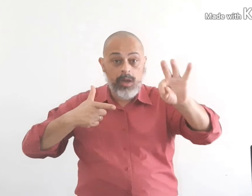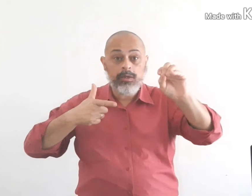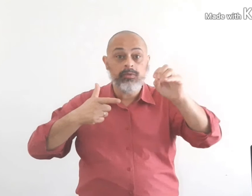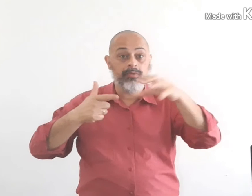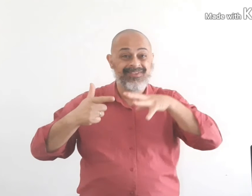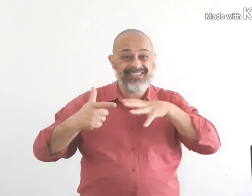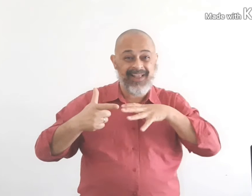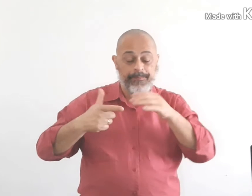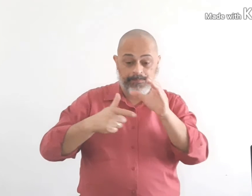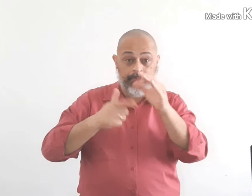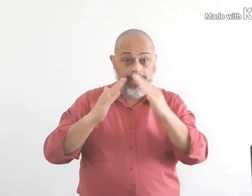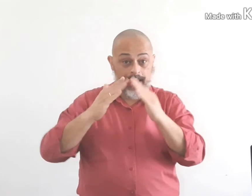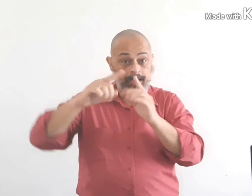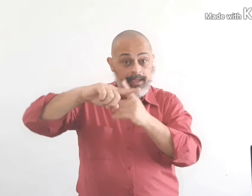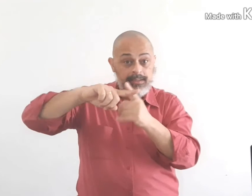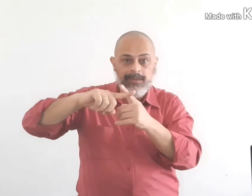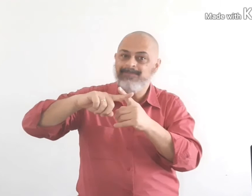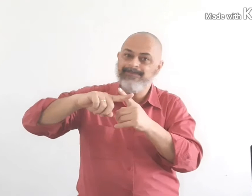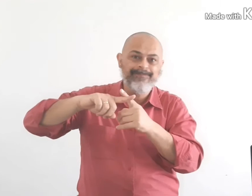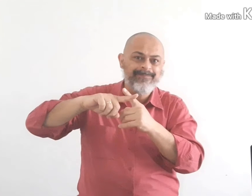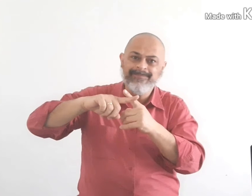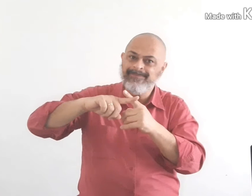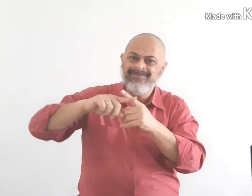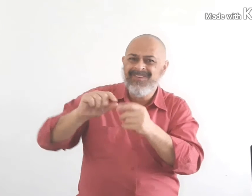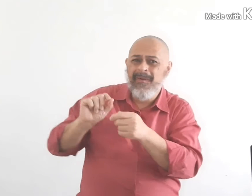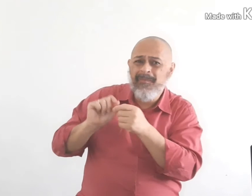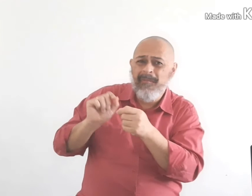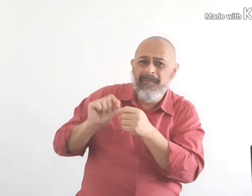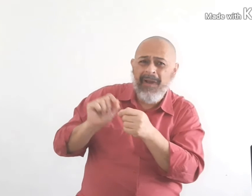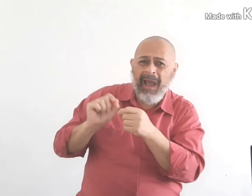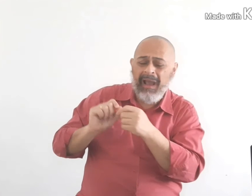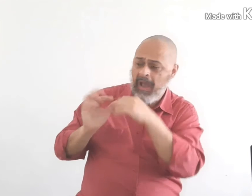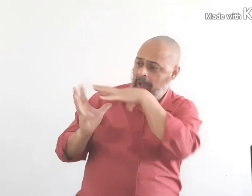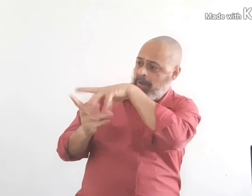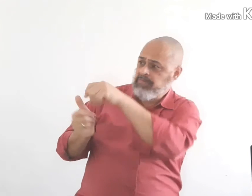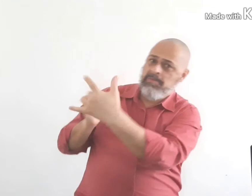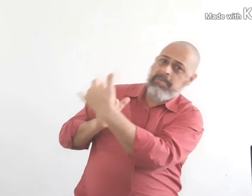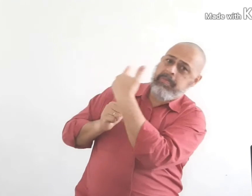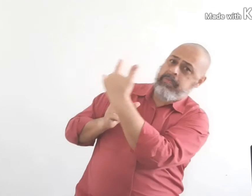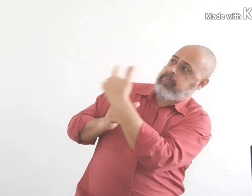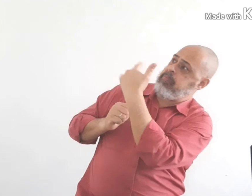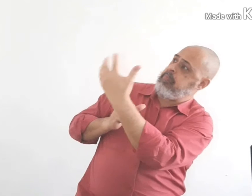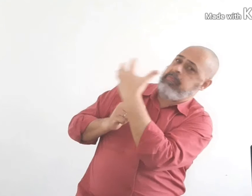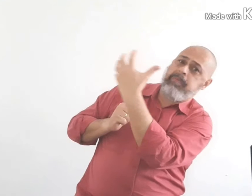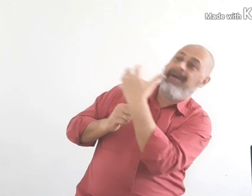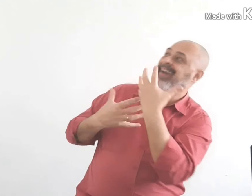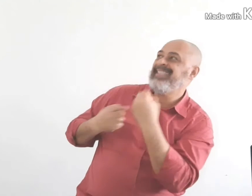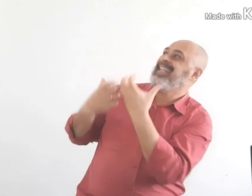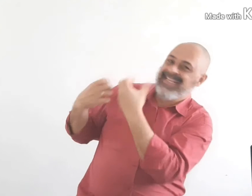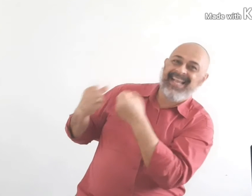demais aos princípios, dava ouvido demais a toda a percepção da sociedade